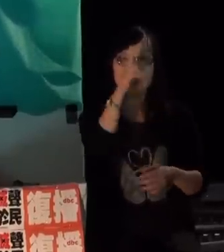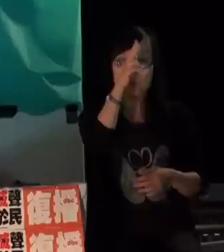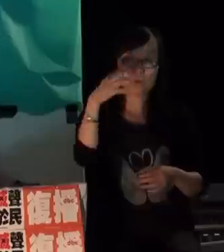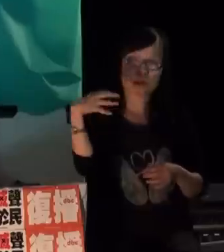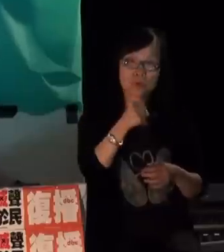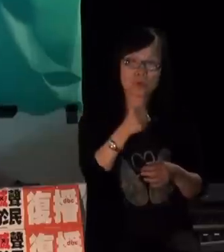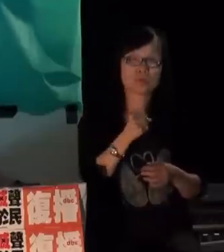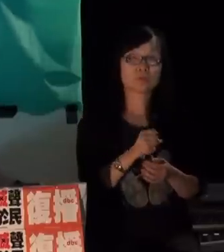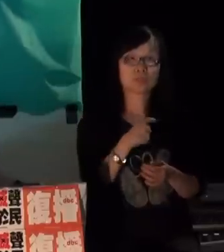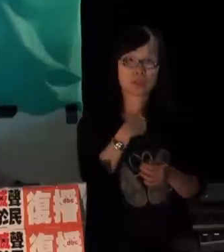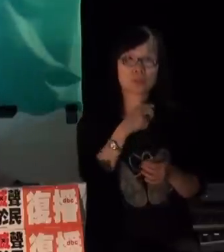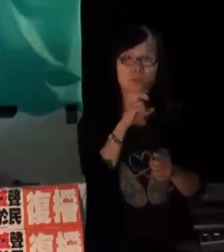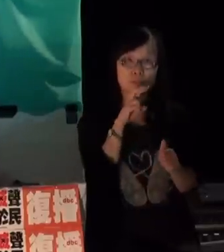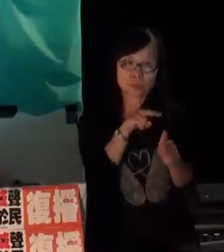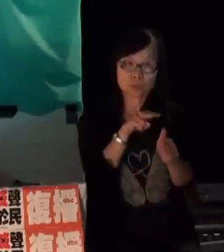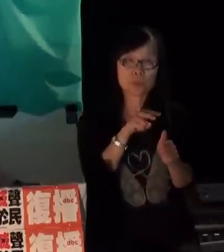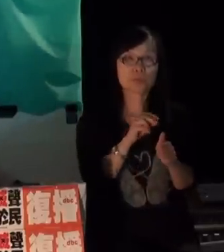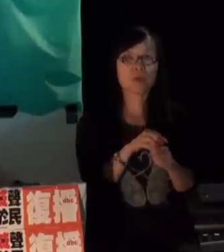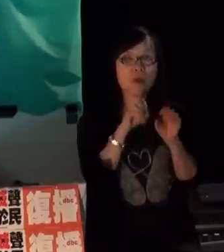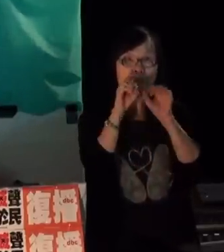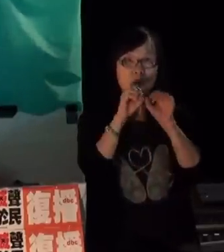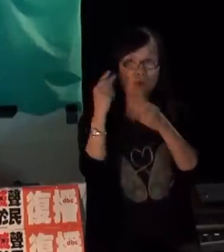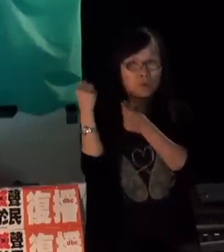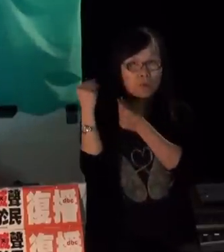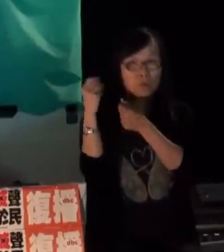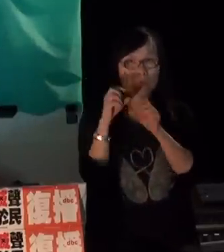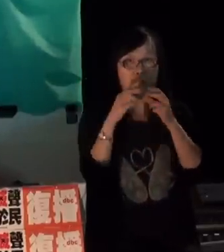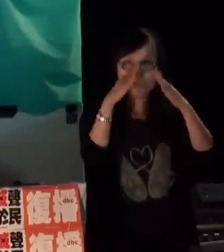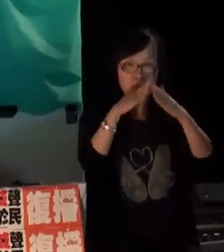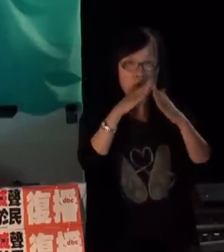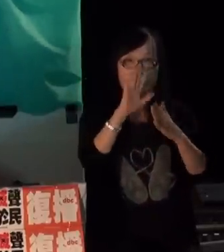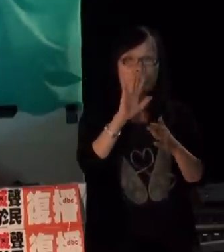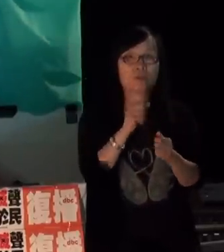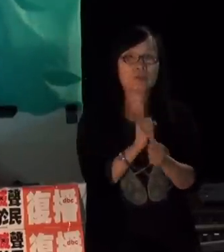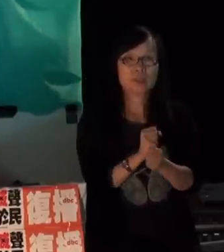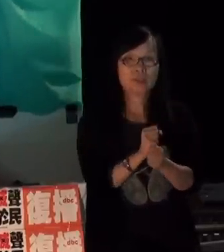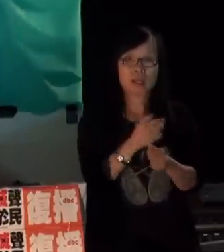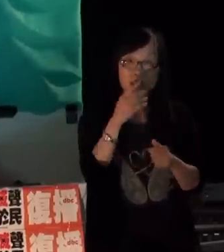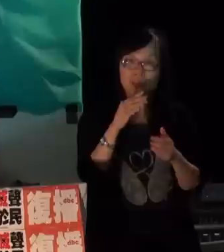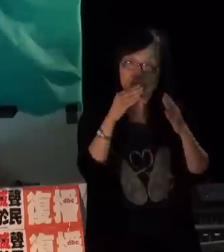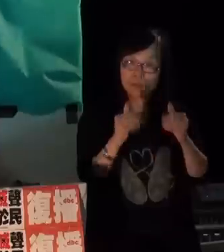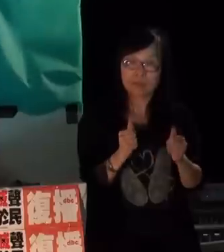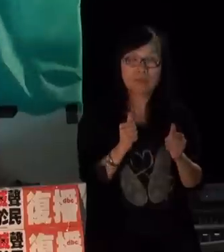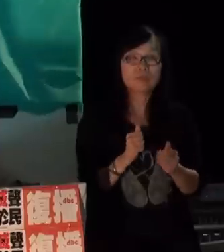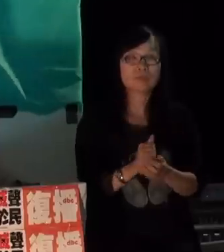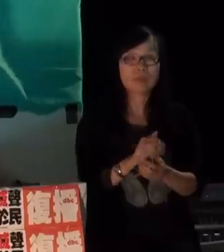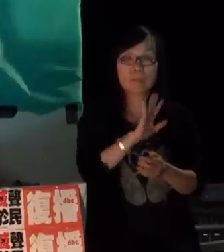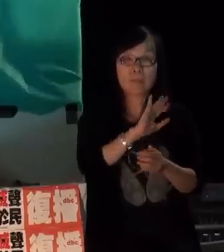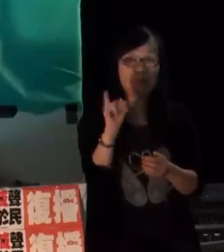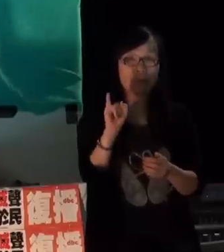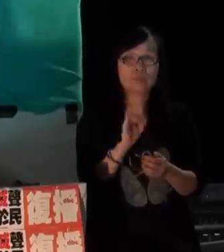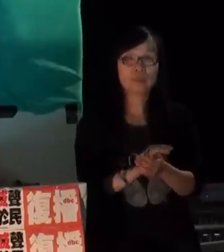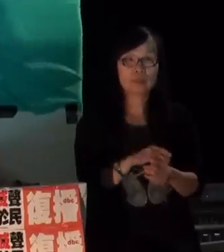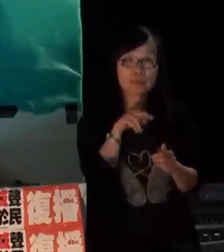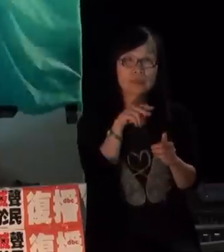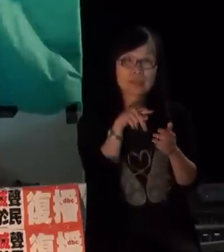佢對一個佢有份管嘅港管局咁計，你係不能夠俾 instruction， 呢個係正確嘅，因為點解咧？你不能夠